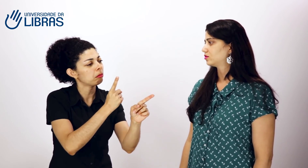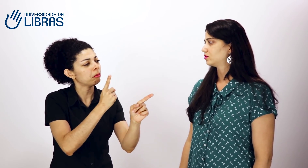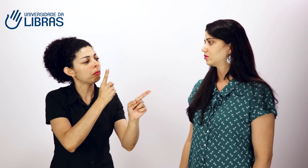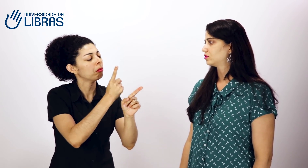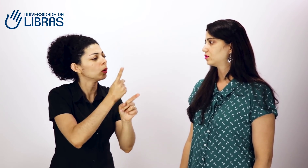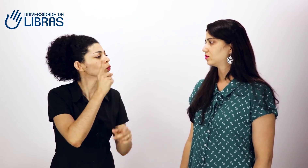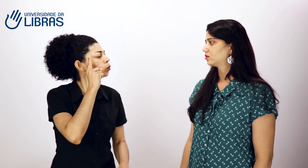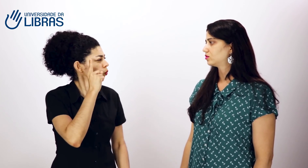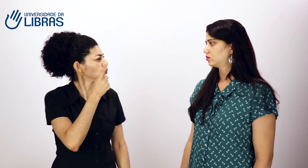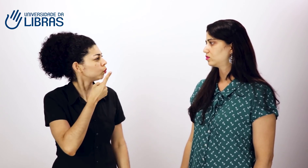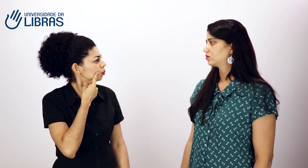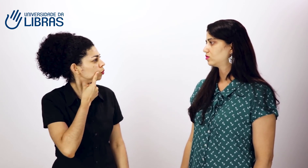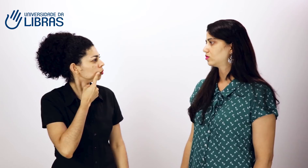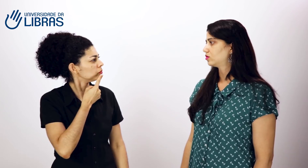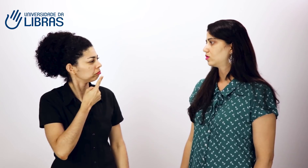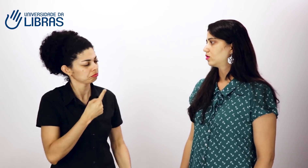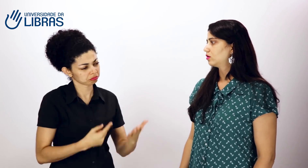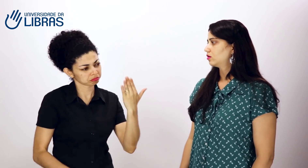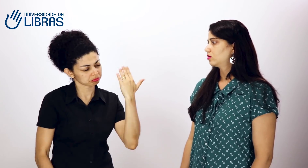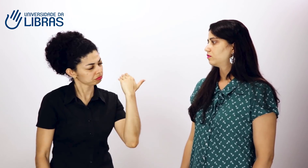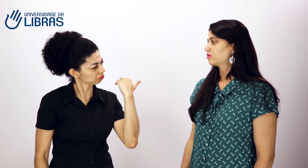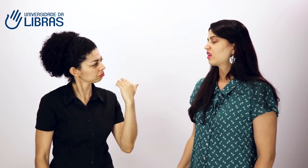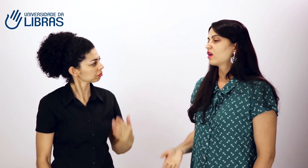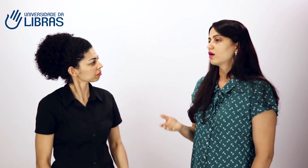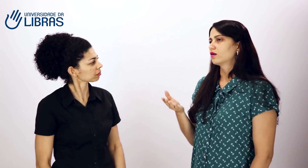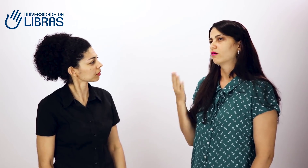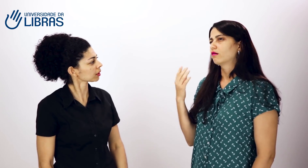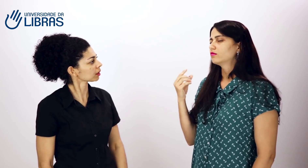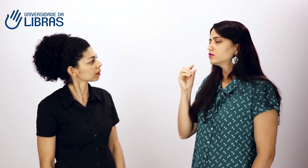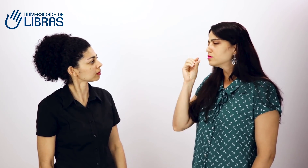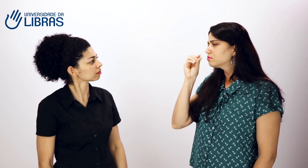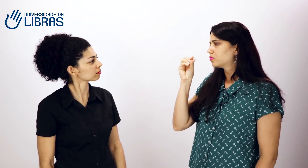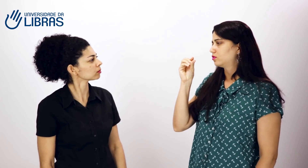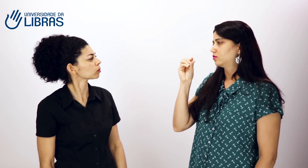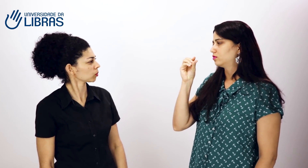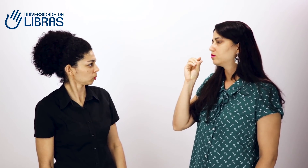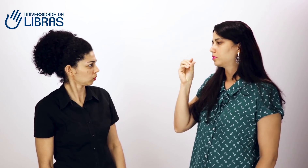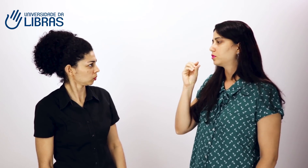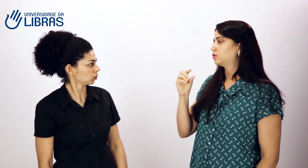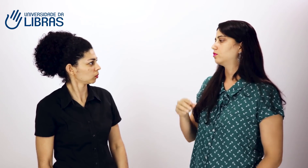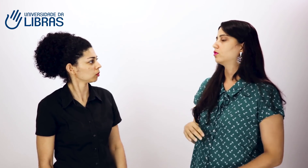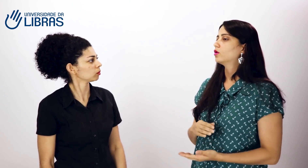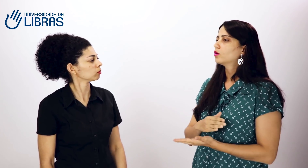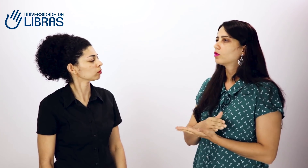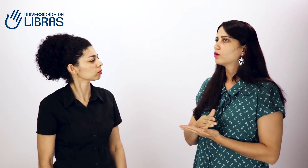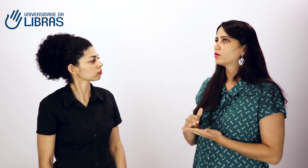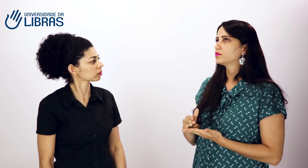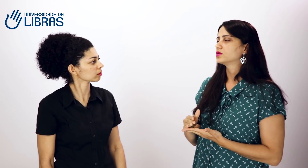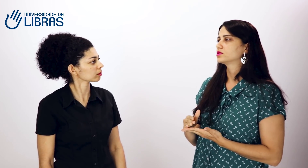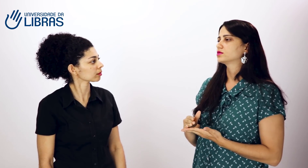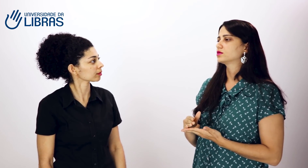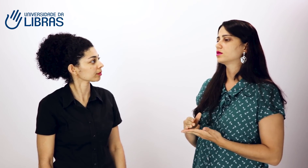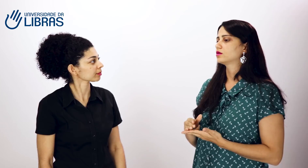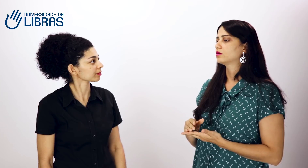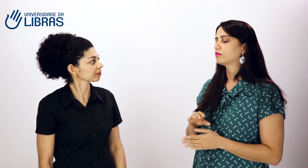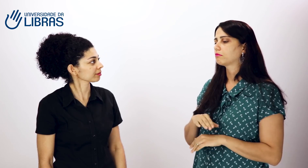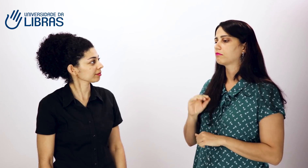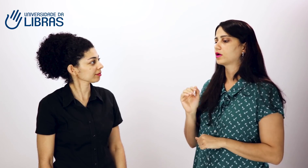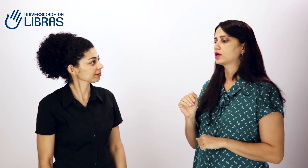você tinha contato frequente com os surdos? Como que era? Eu tinha pouquíssimo contato com os surdos. Na verdade, eu comecei